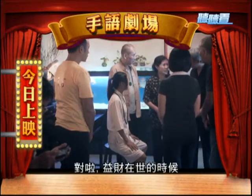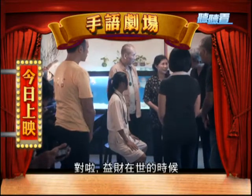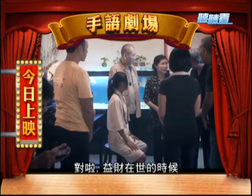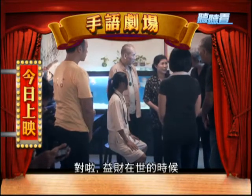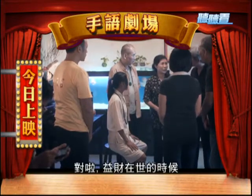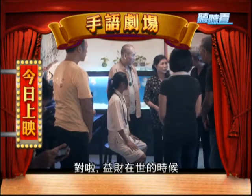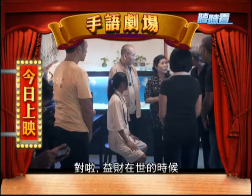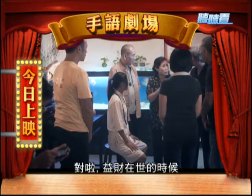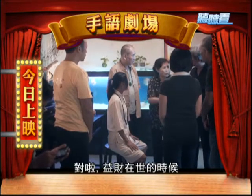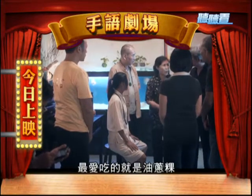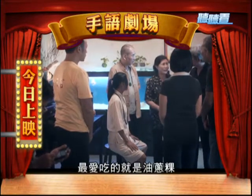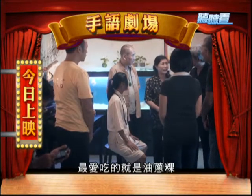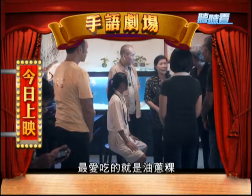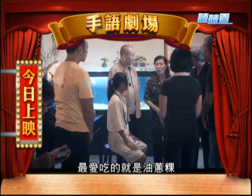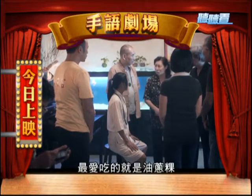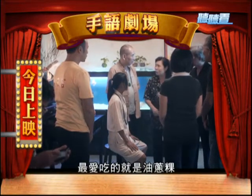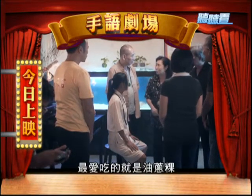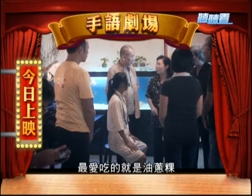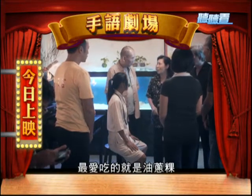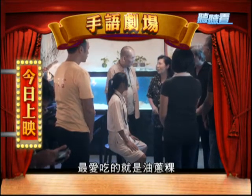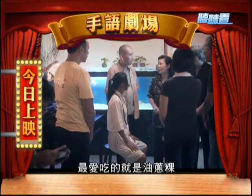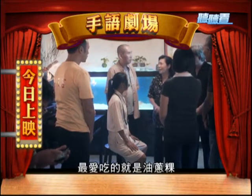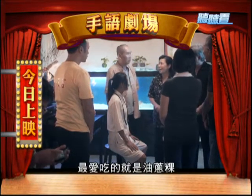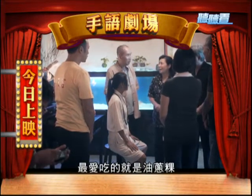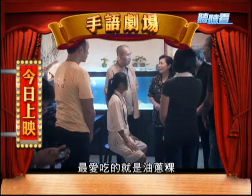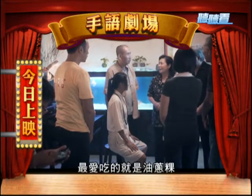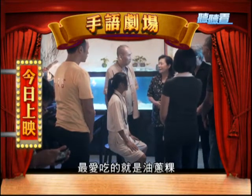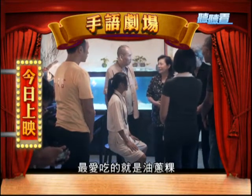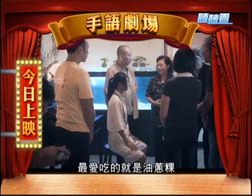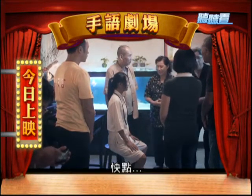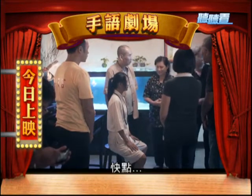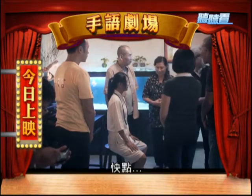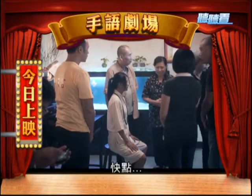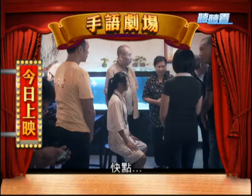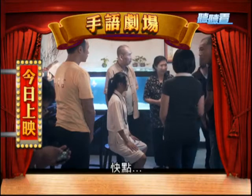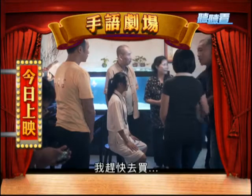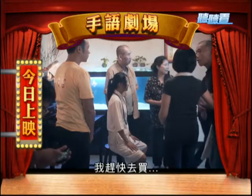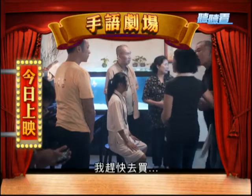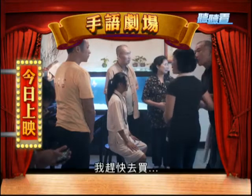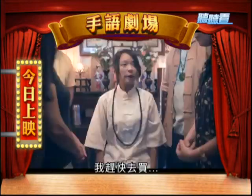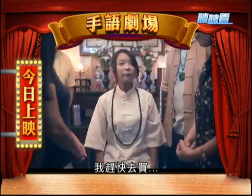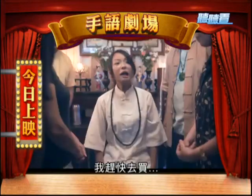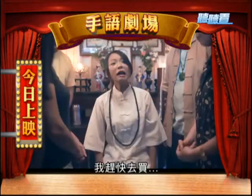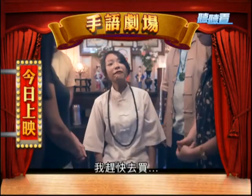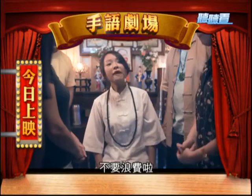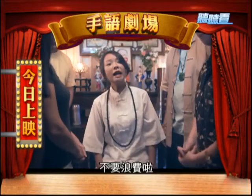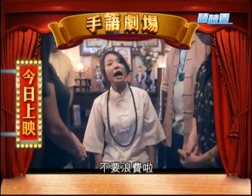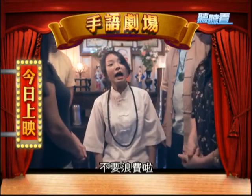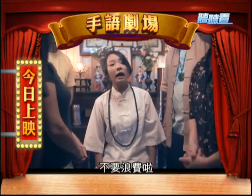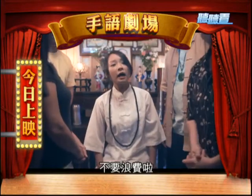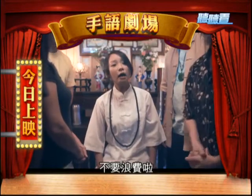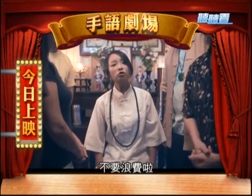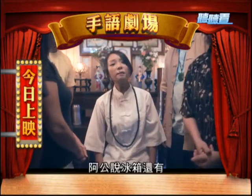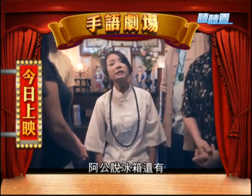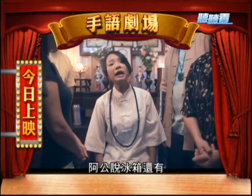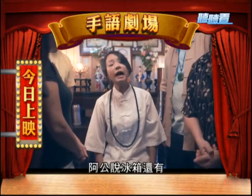在生时阵哦，上爱食的哦，就是油葱粿啦。 啊，紧点紧，我紧点，哎，紧点，我来， 不要浪费啦。阿公说冰箱还